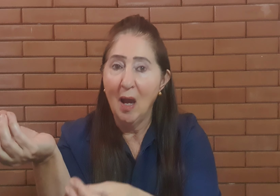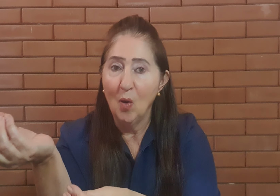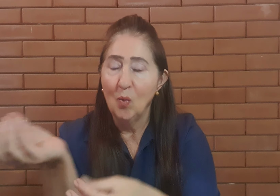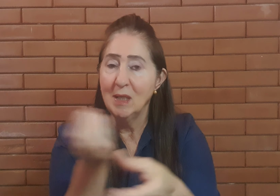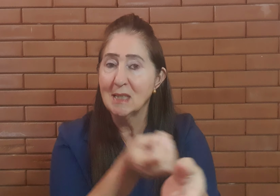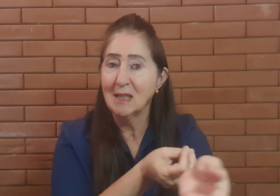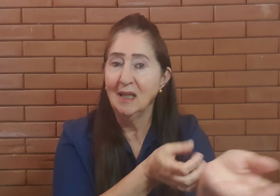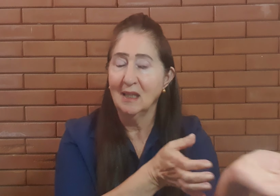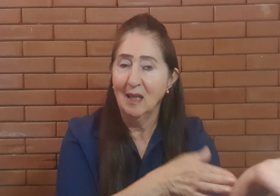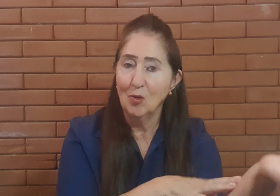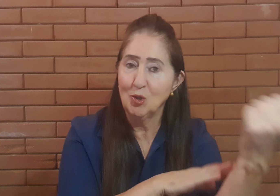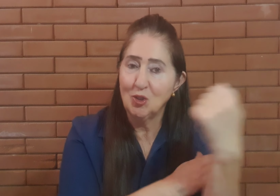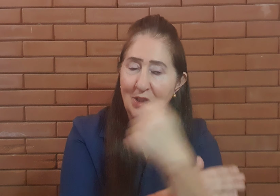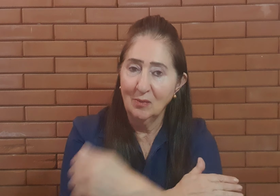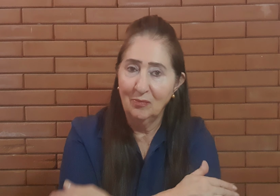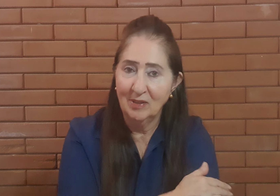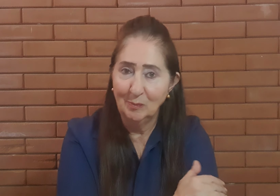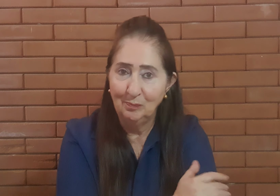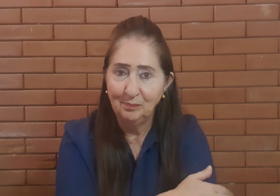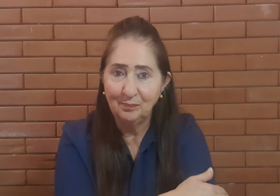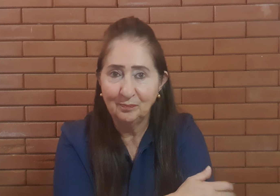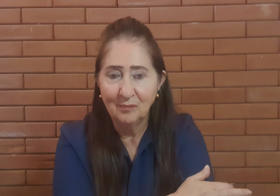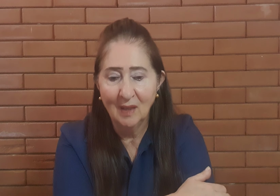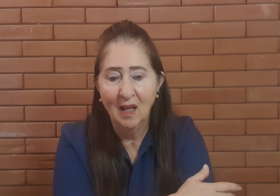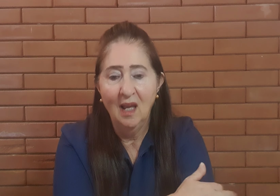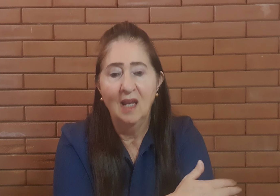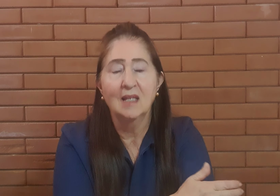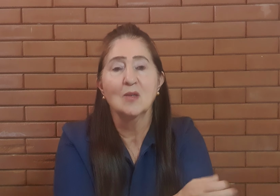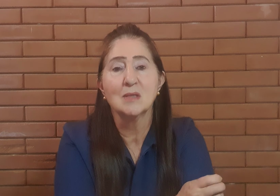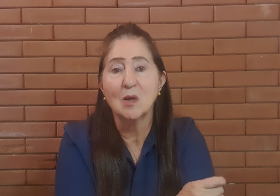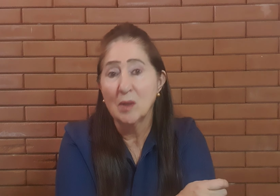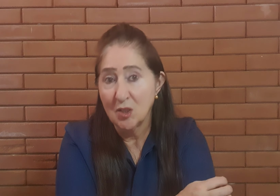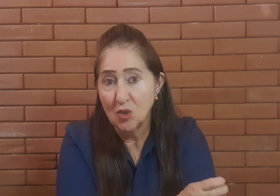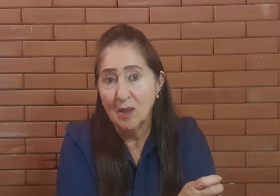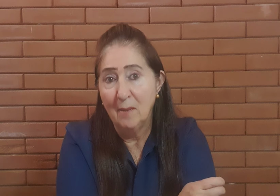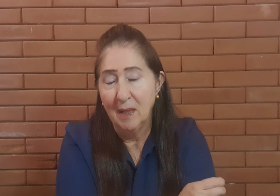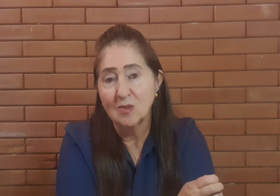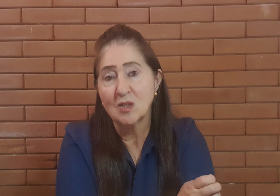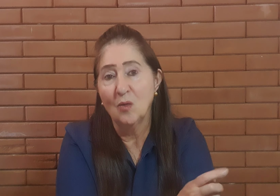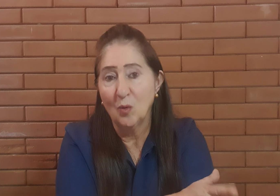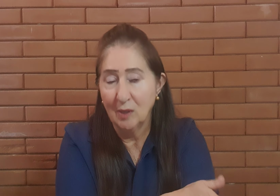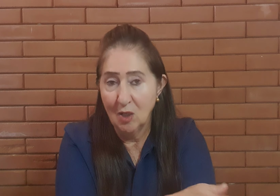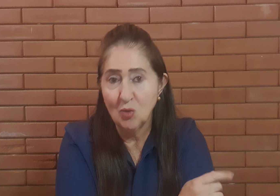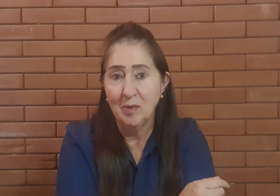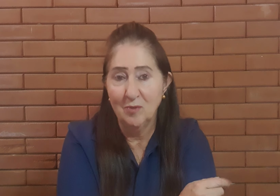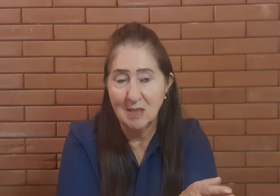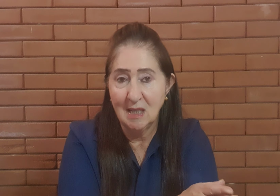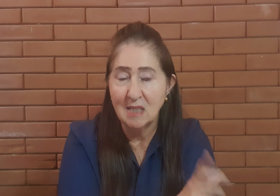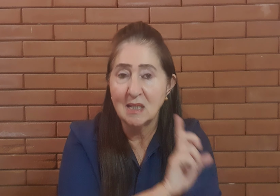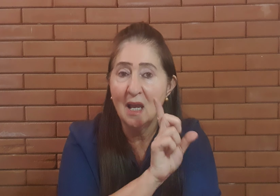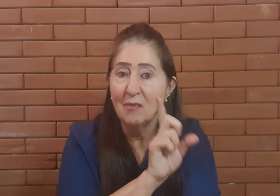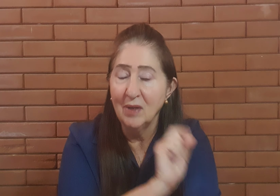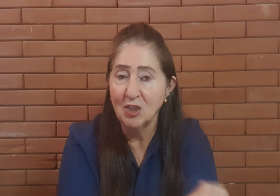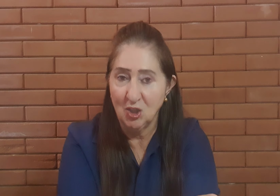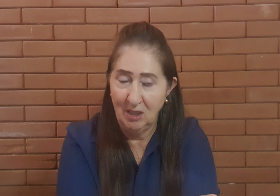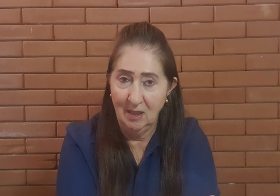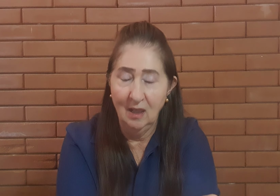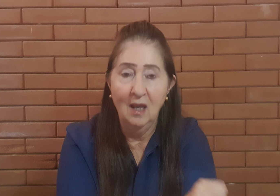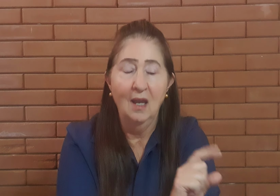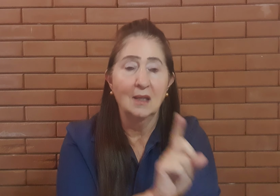oral, escrita e auditiva? Então, são questionamentos que eu deixo para vocês refletirem. Então,